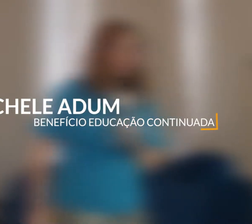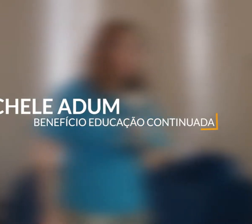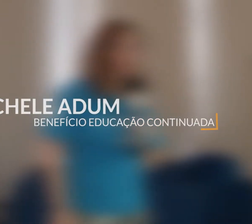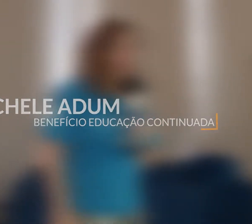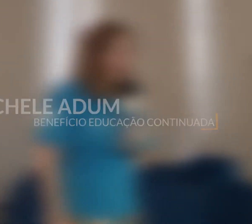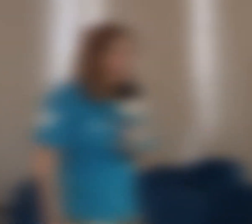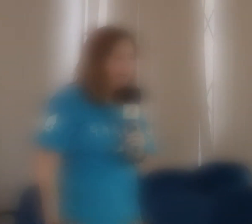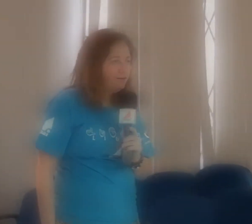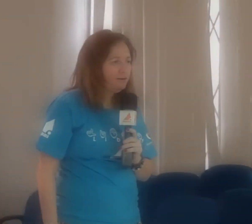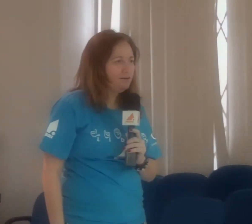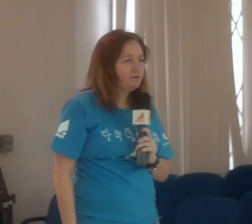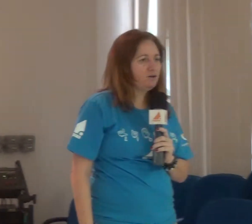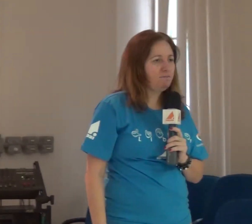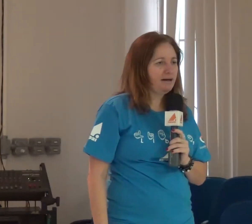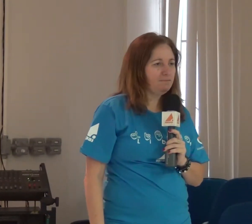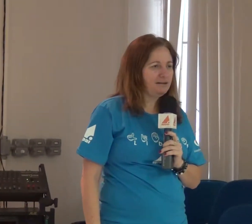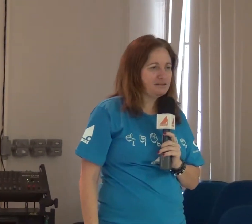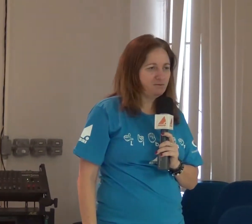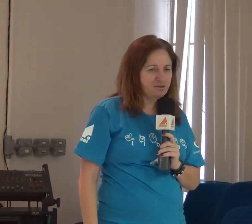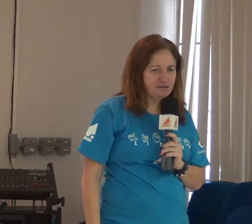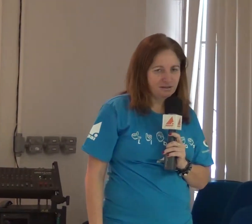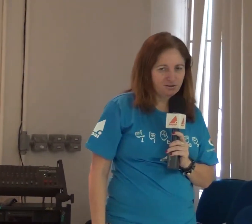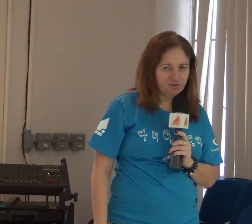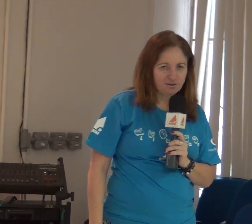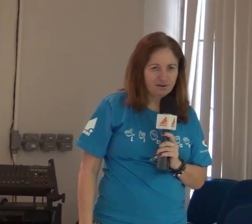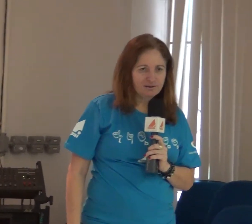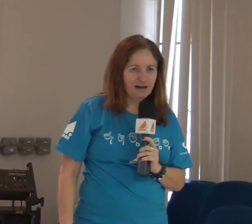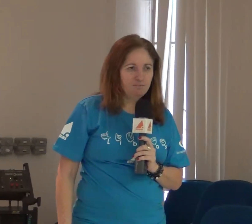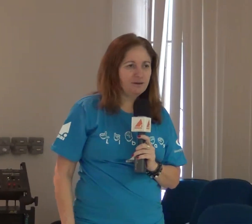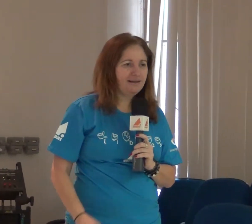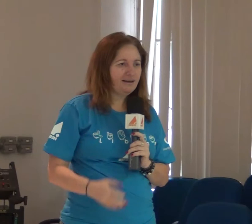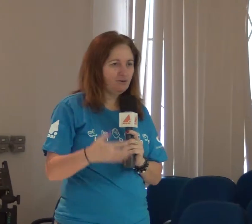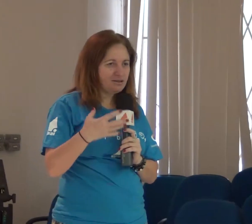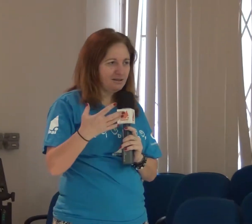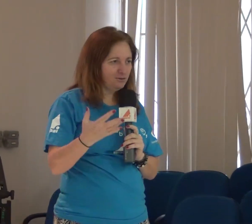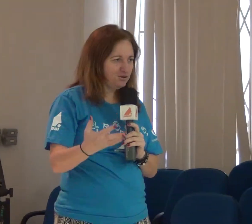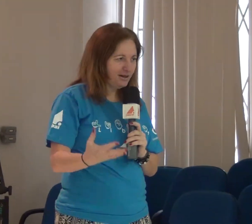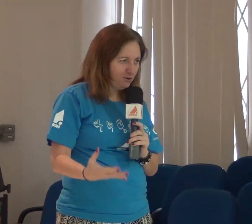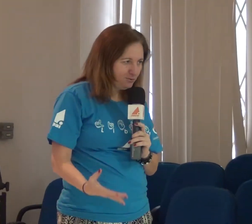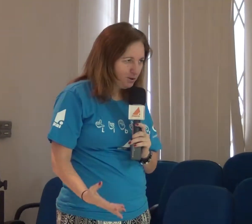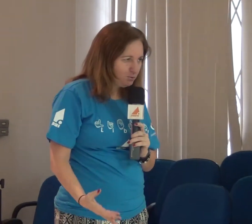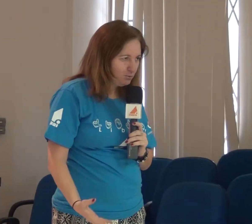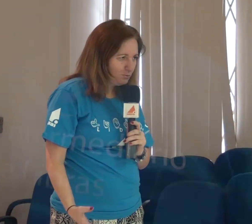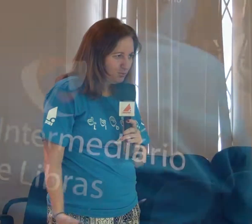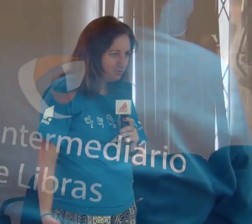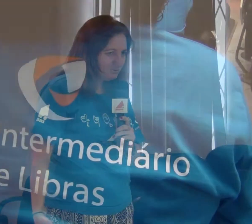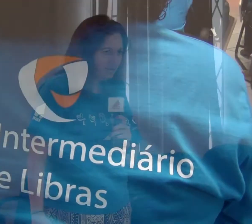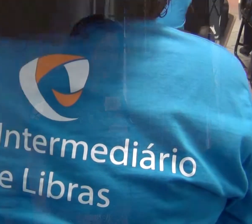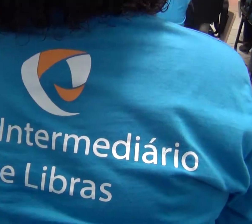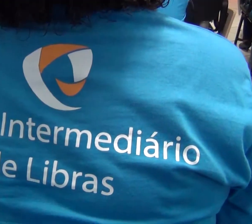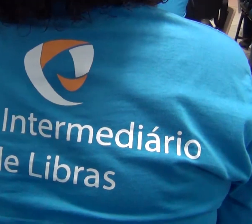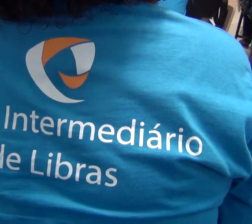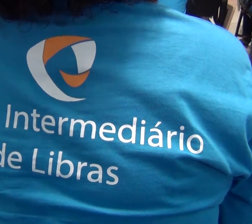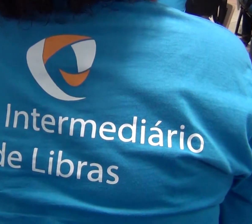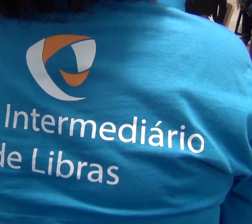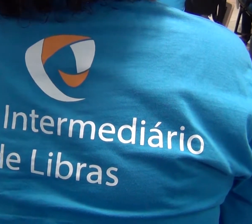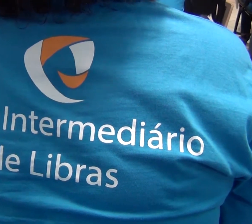Eu quero parabenizar vocês por terem conseguido chegar ao final do curso, que vocês aproveitem